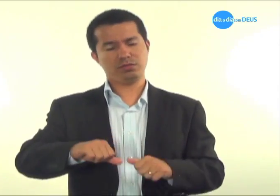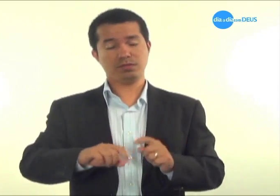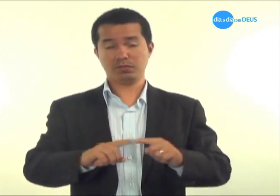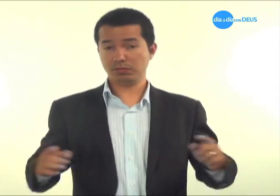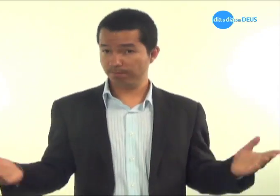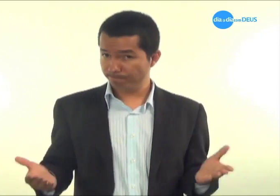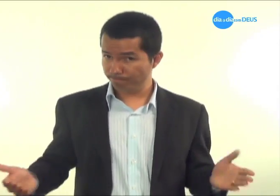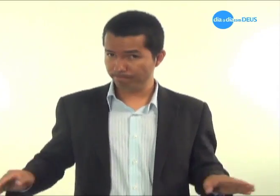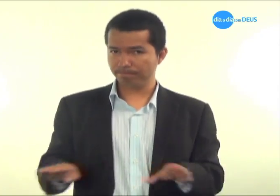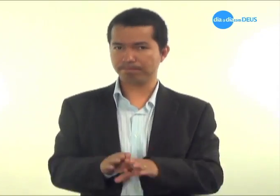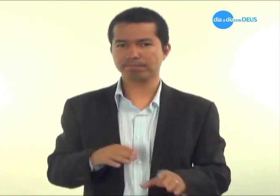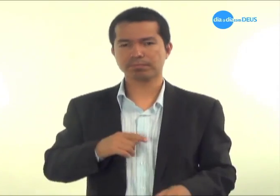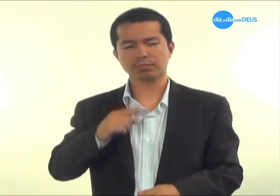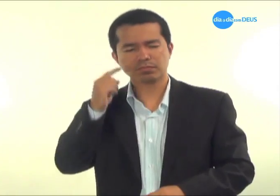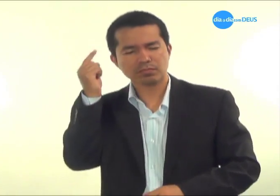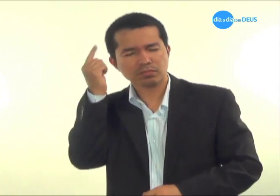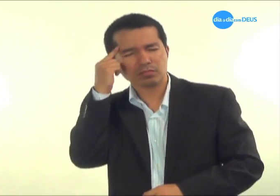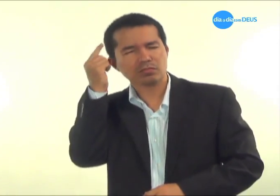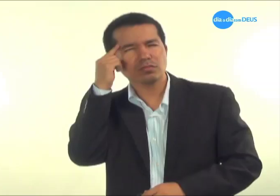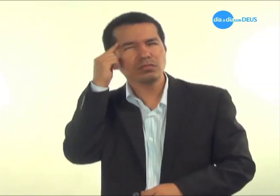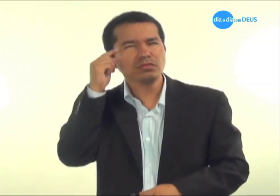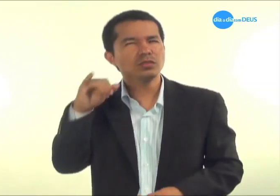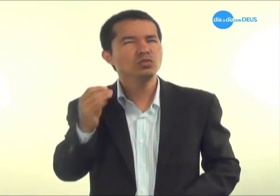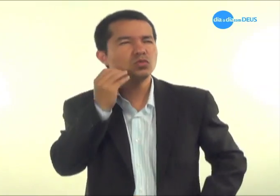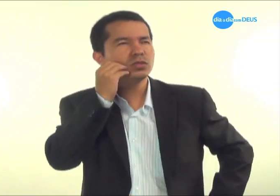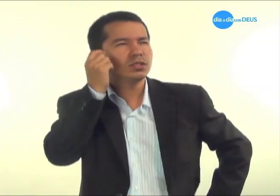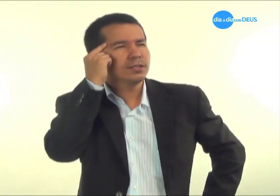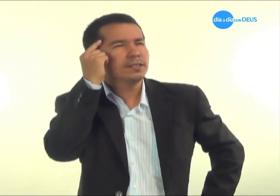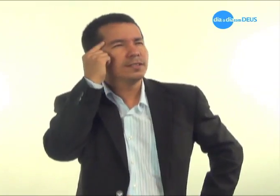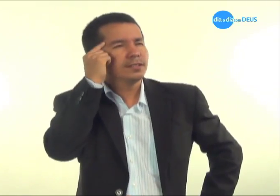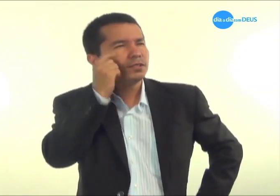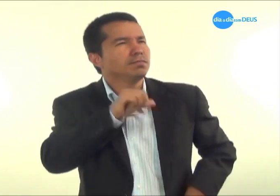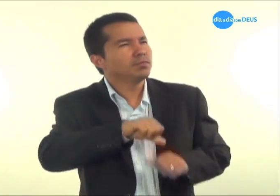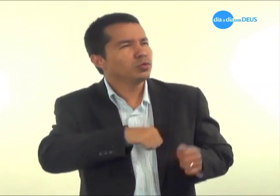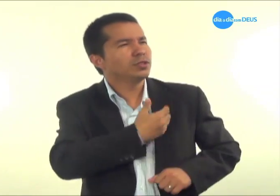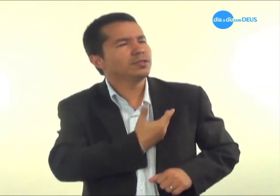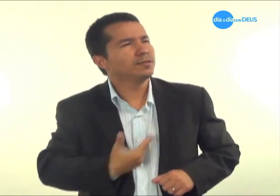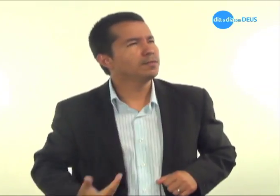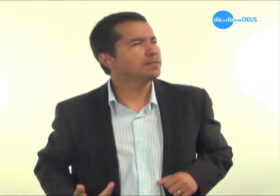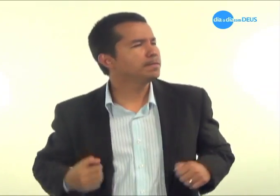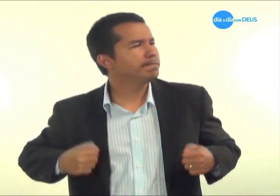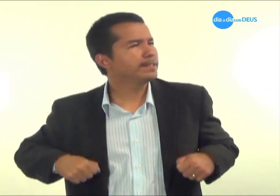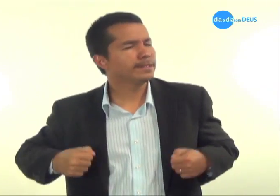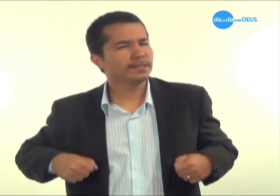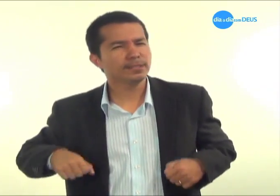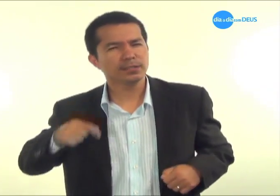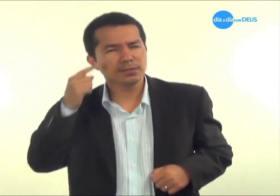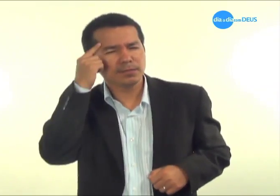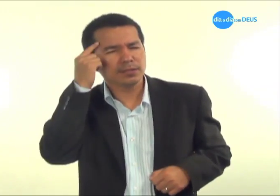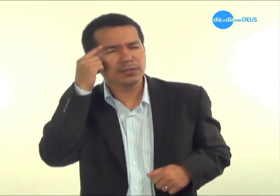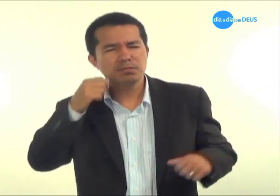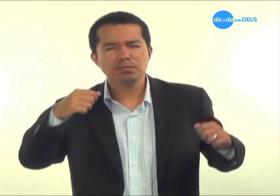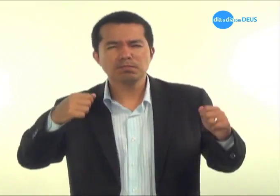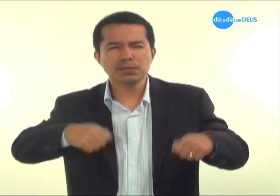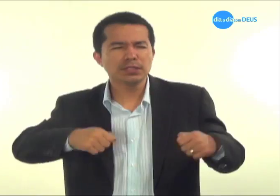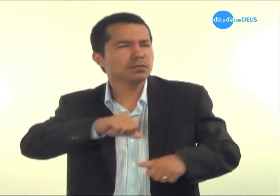E essa ideia semeada começou a ser acalentada, aconchegada. E eu imagino até